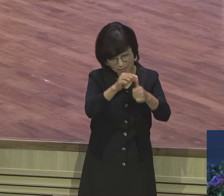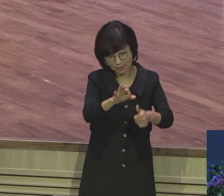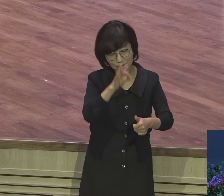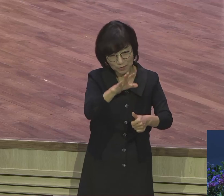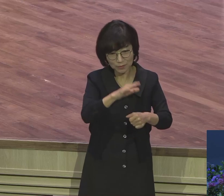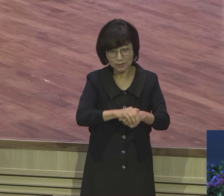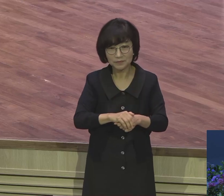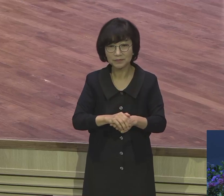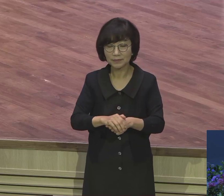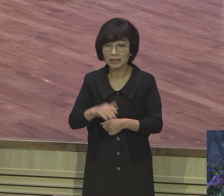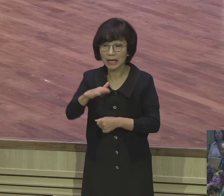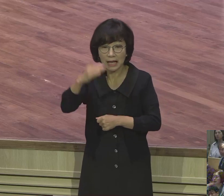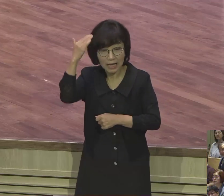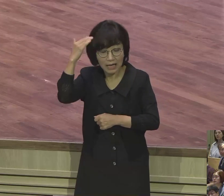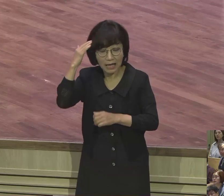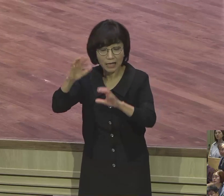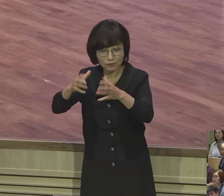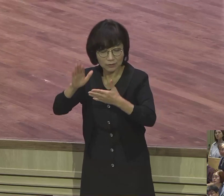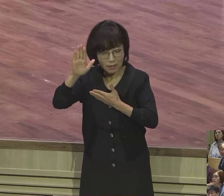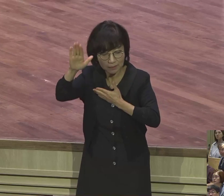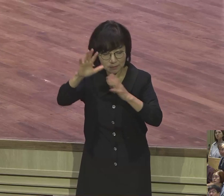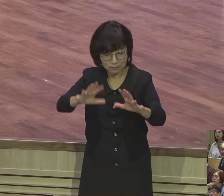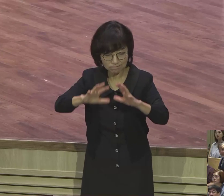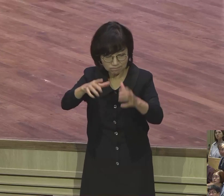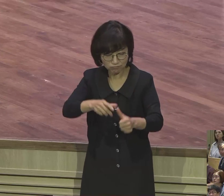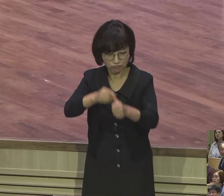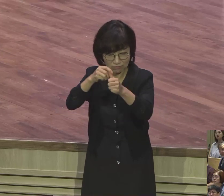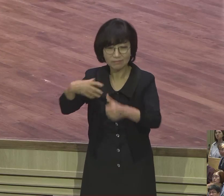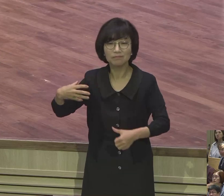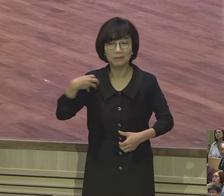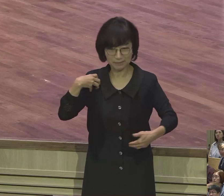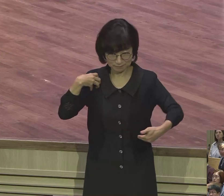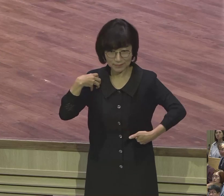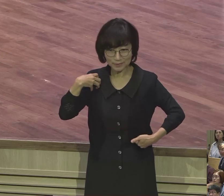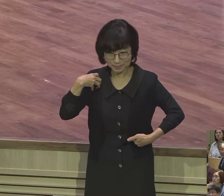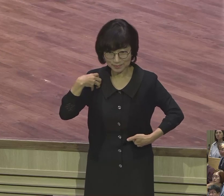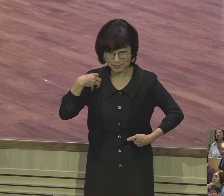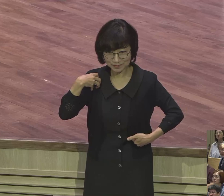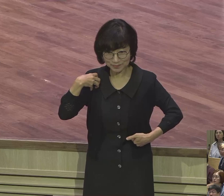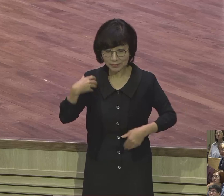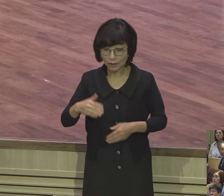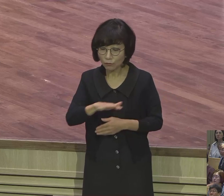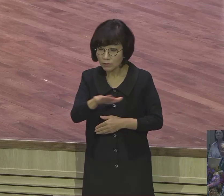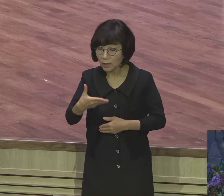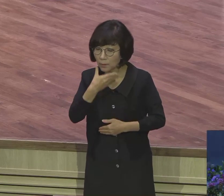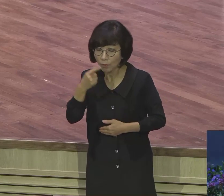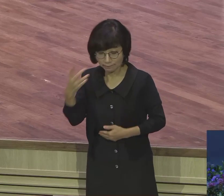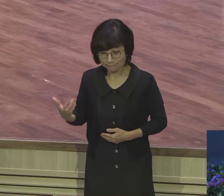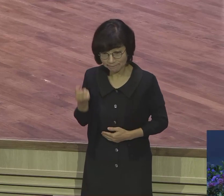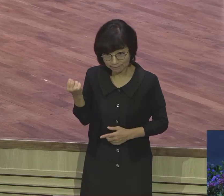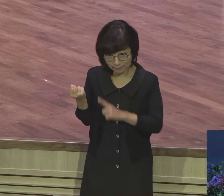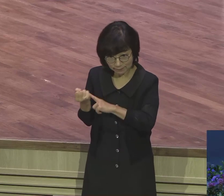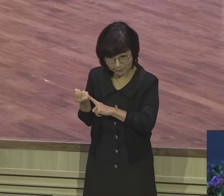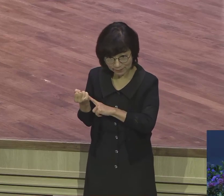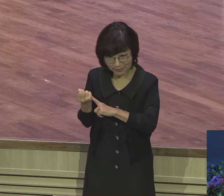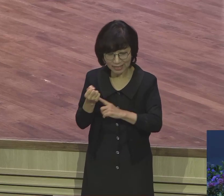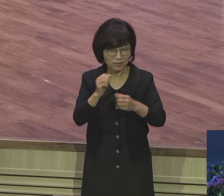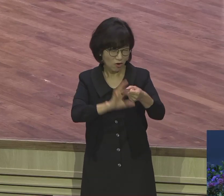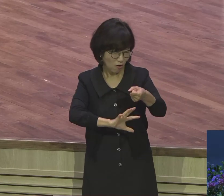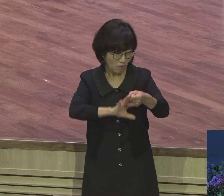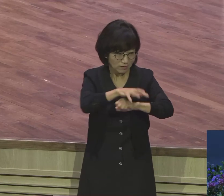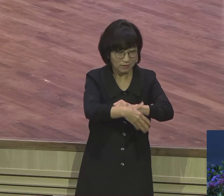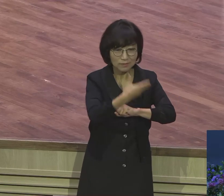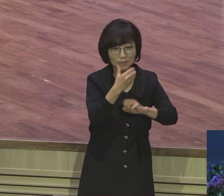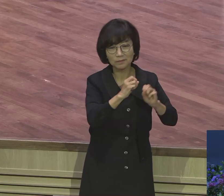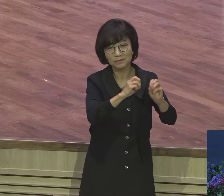세계살릴 제사장 나라예요. 이 나라 이 나라 이 이 보험이 있기 때문에 전세계의 난리가 사명이기 때문에